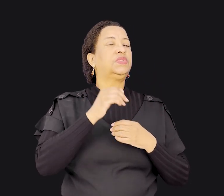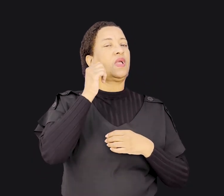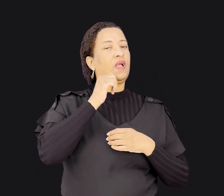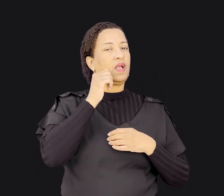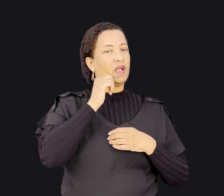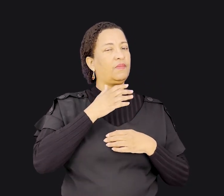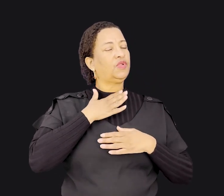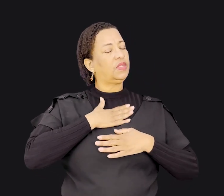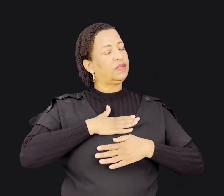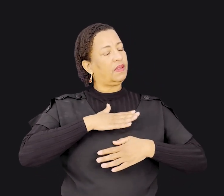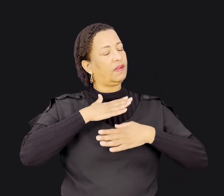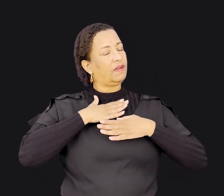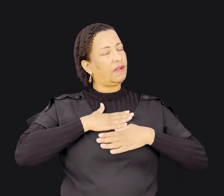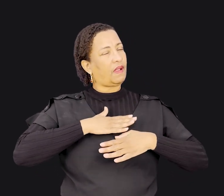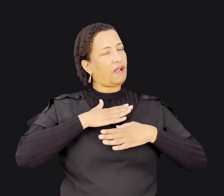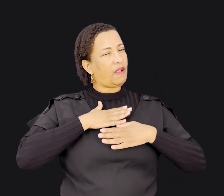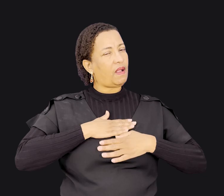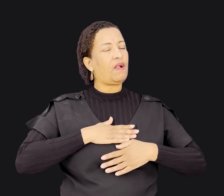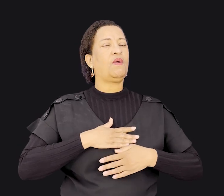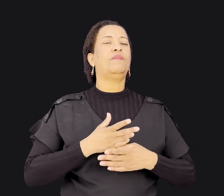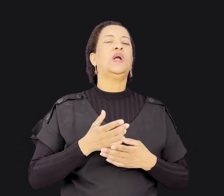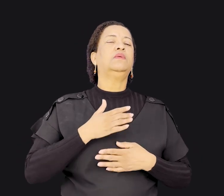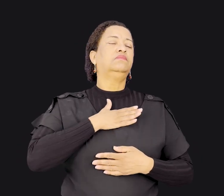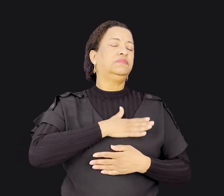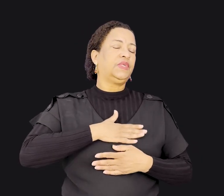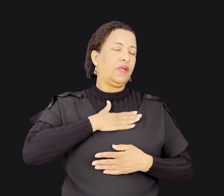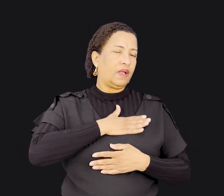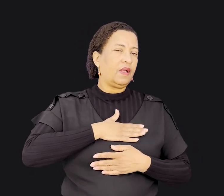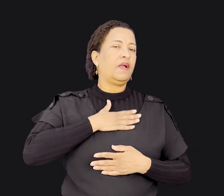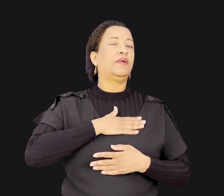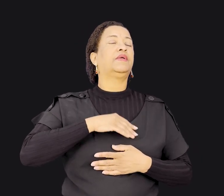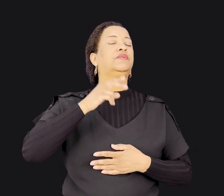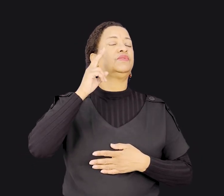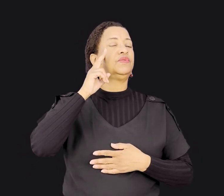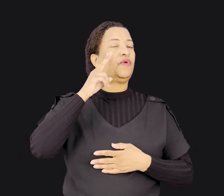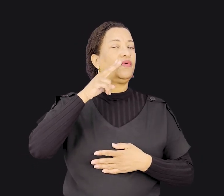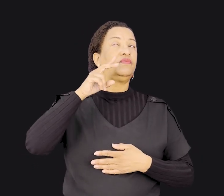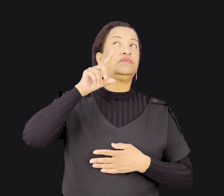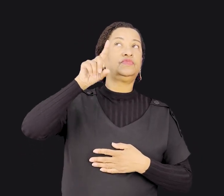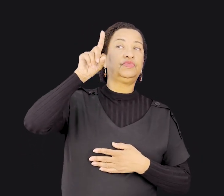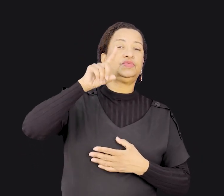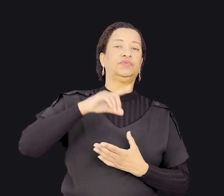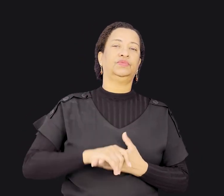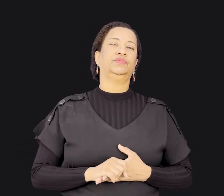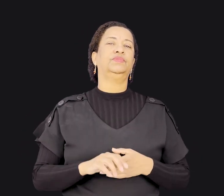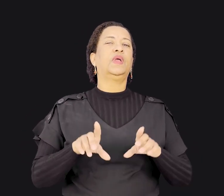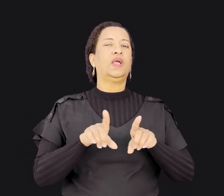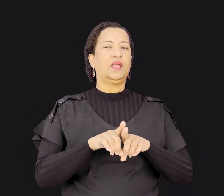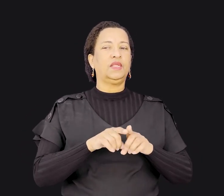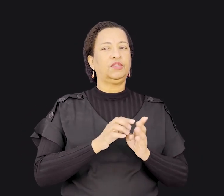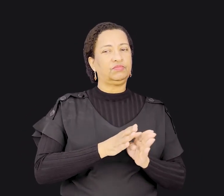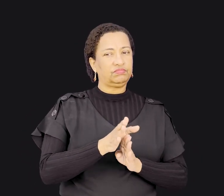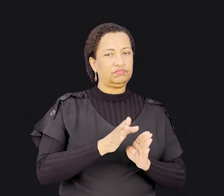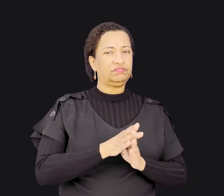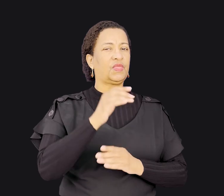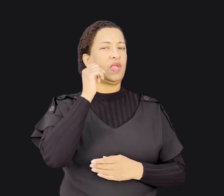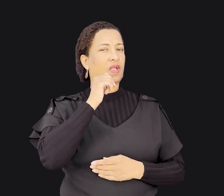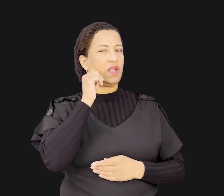espírito manso, dócil e tranquilo é agradável aos olhos de Deus. Ele também instrui a mulher a ficar